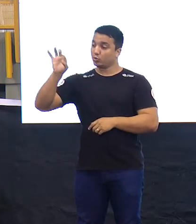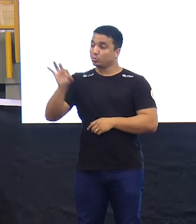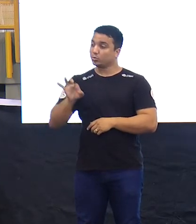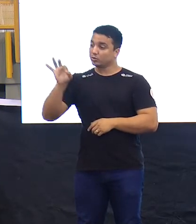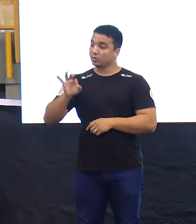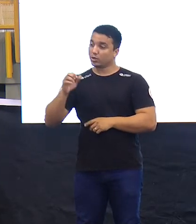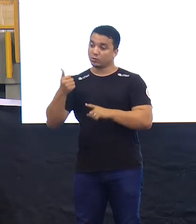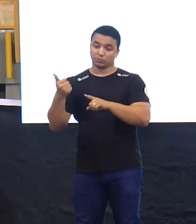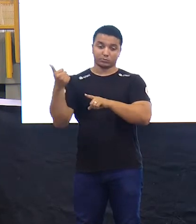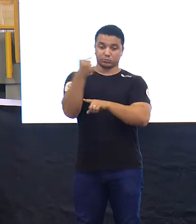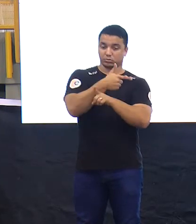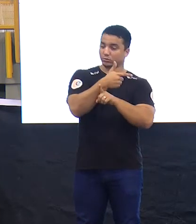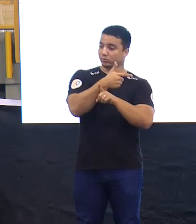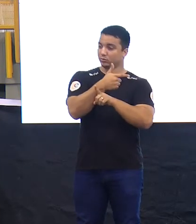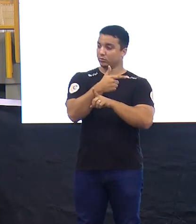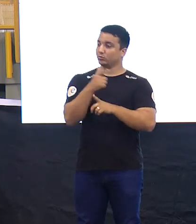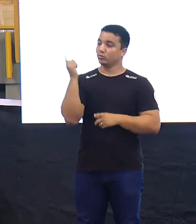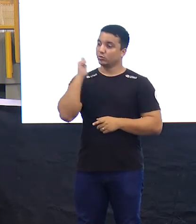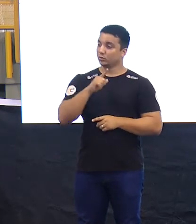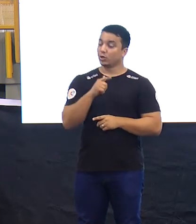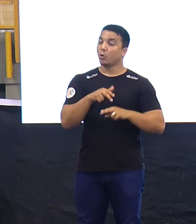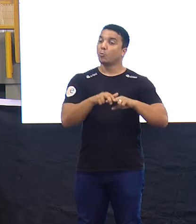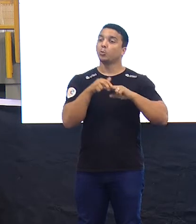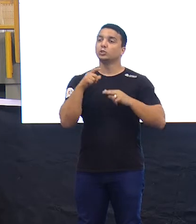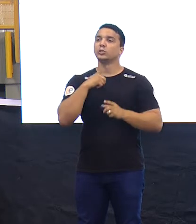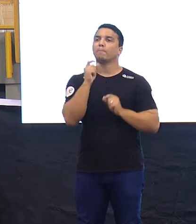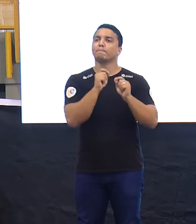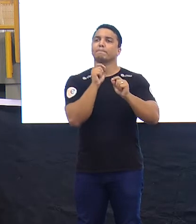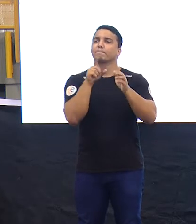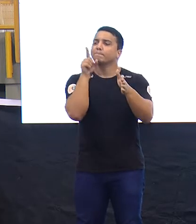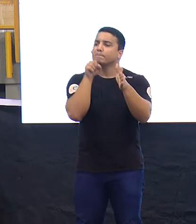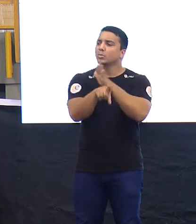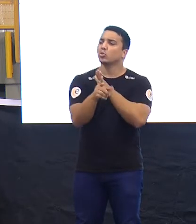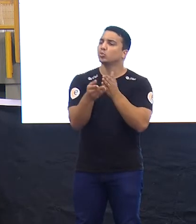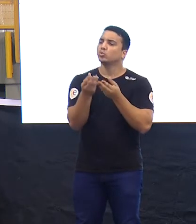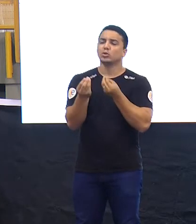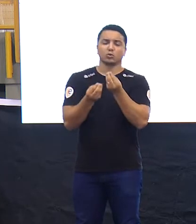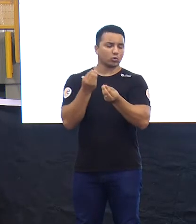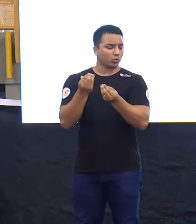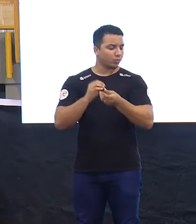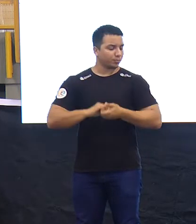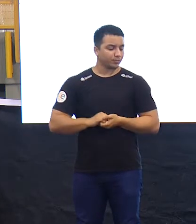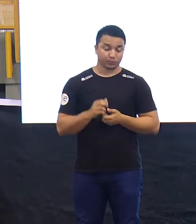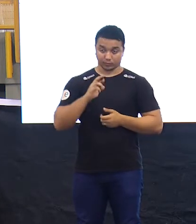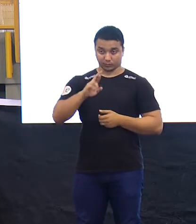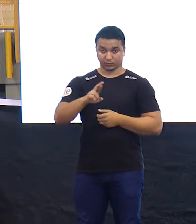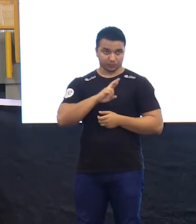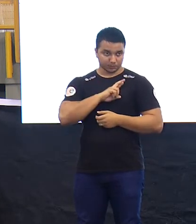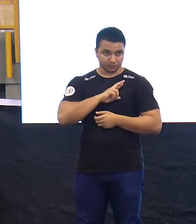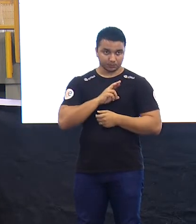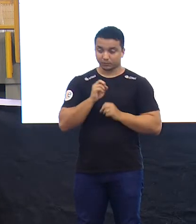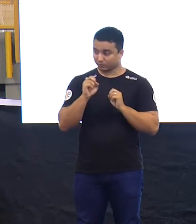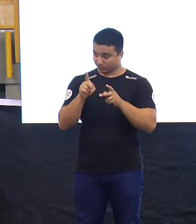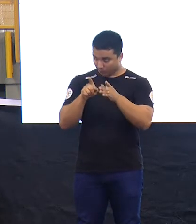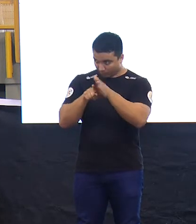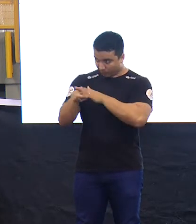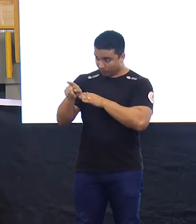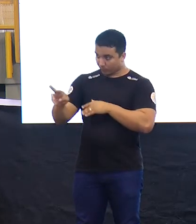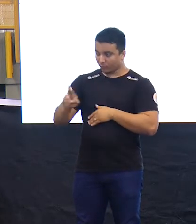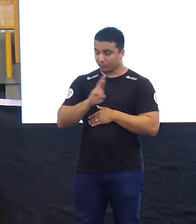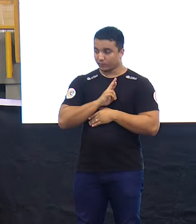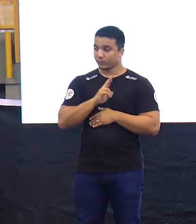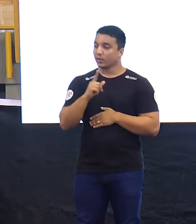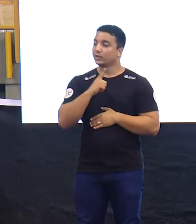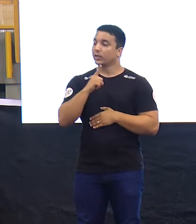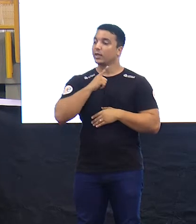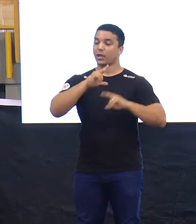208% do que ele era. Então eu pergunto para você e você responde para mim.